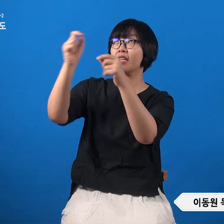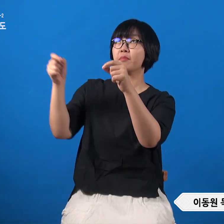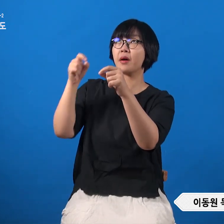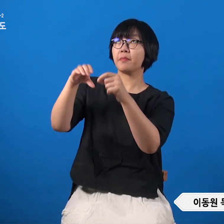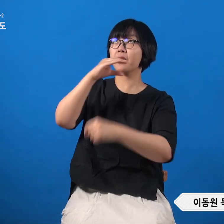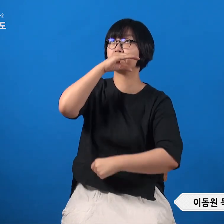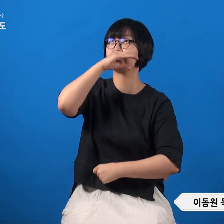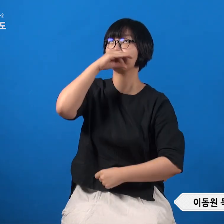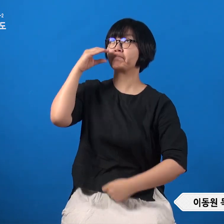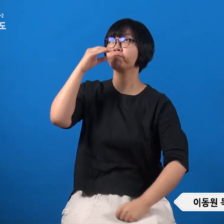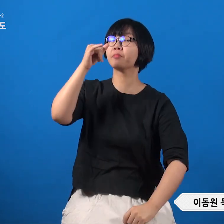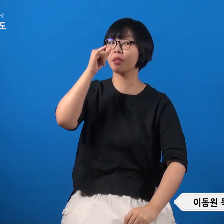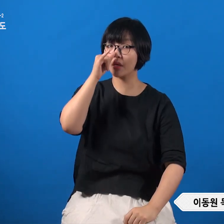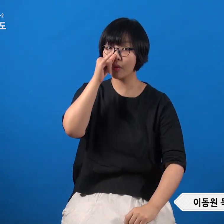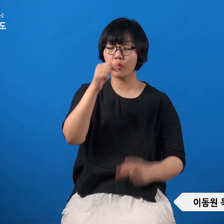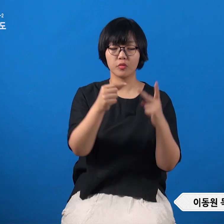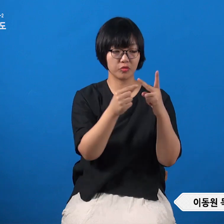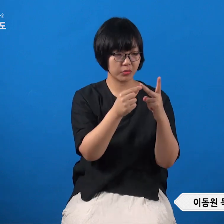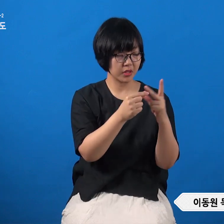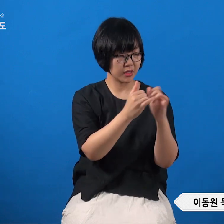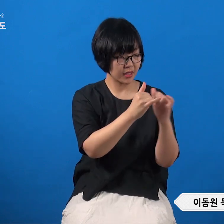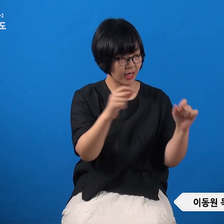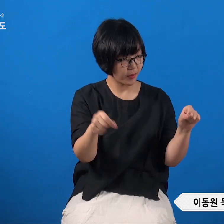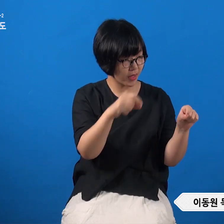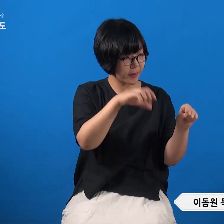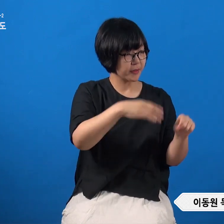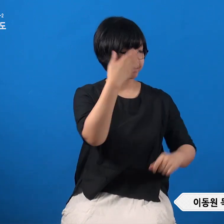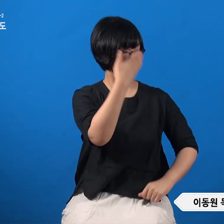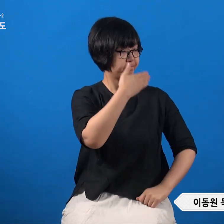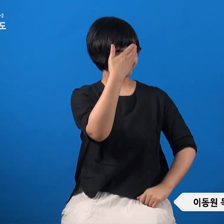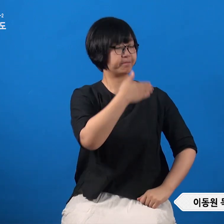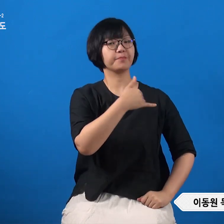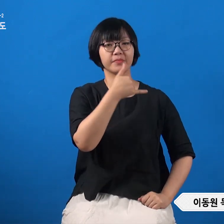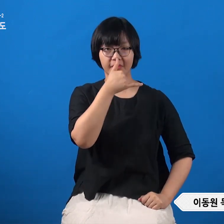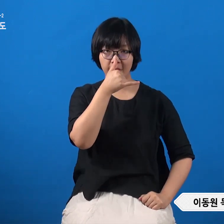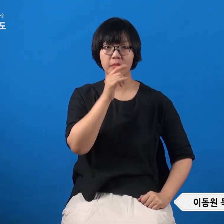경건해지고, 둘째, 사람을 향해 단정해진다는 것입니다.